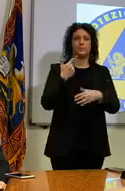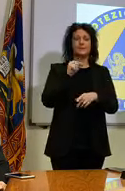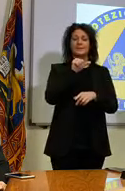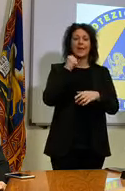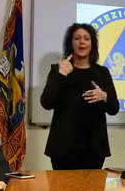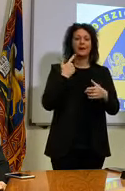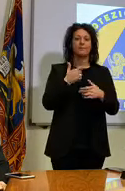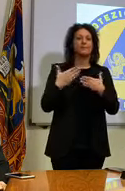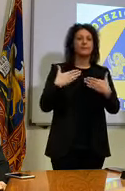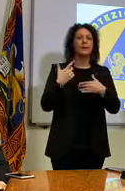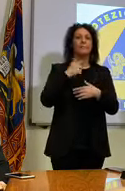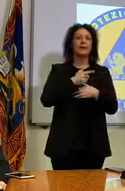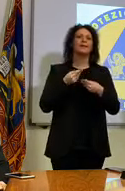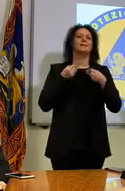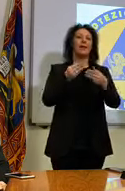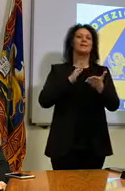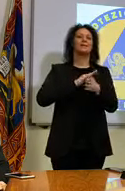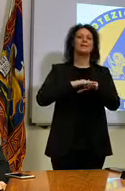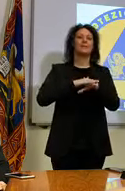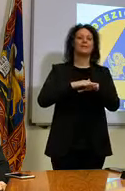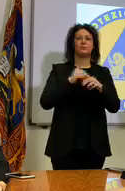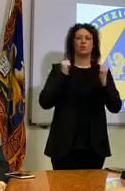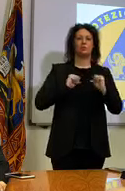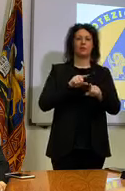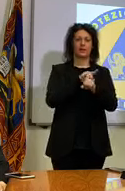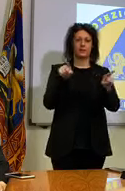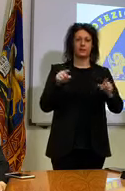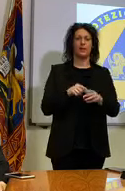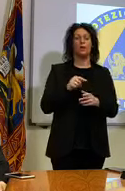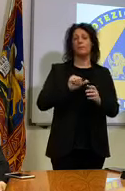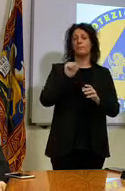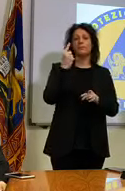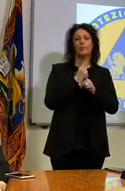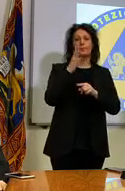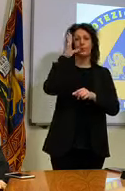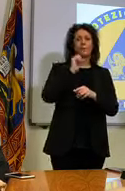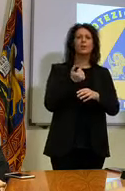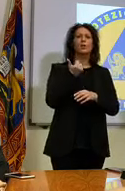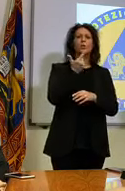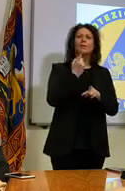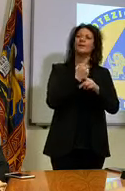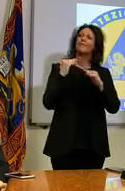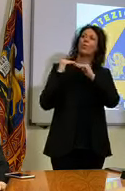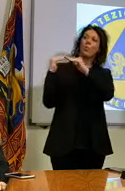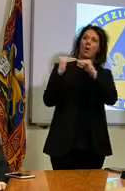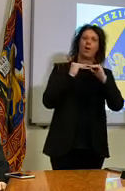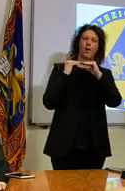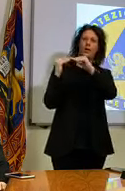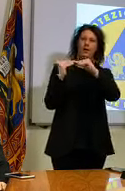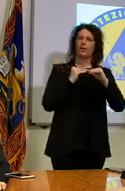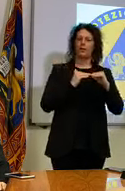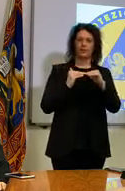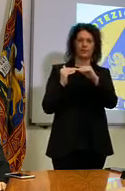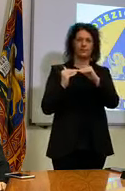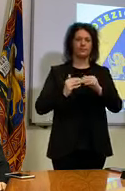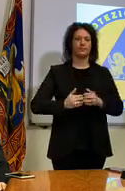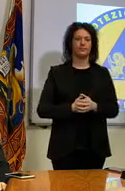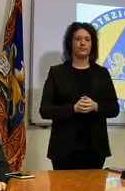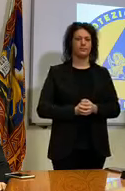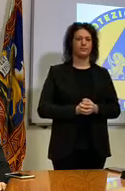ai cittadini, quindi è necessario che i numeri collimino e che poi dopo si riesca a trovare la quadra. Lo